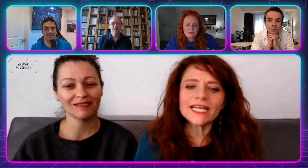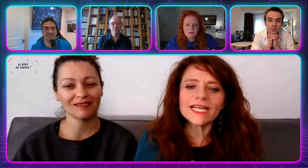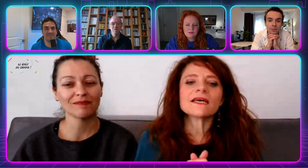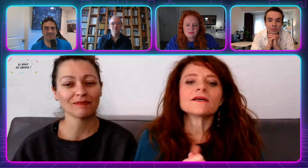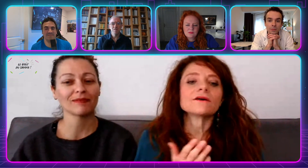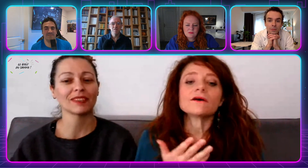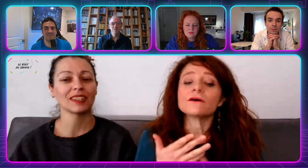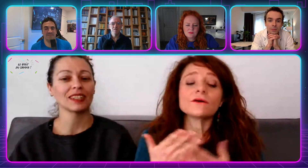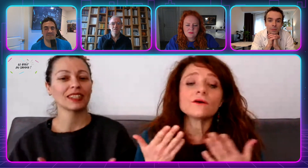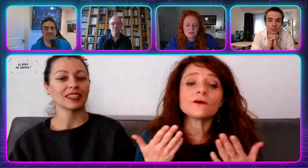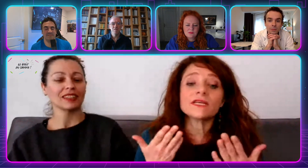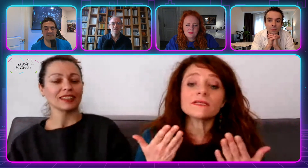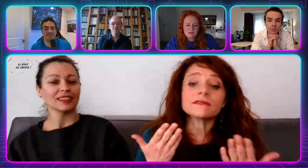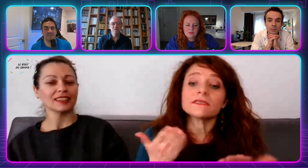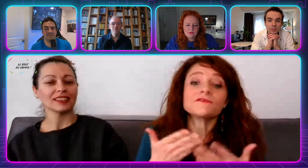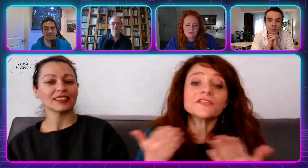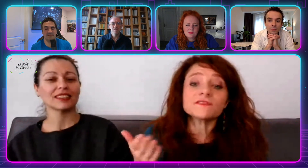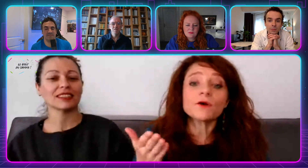Exactement. Bravo, Alex.